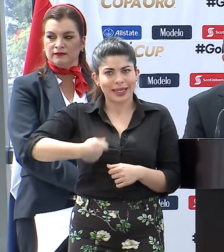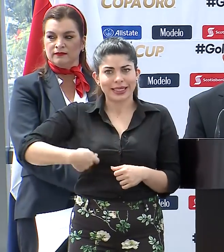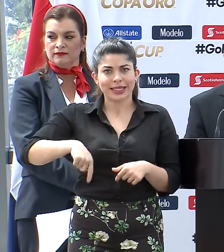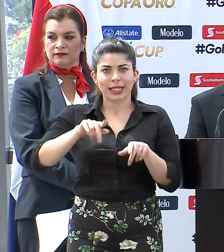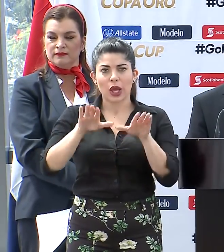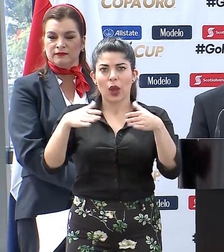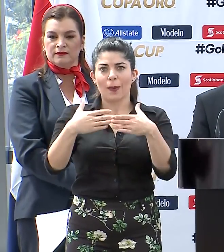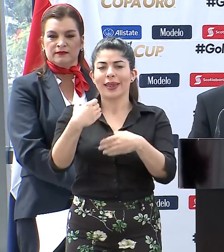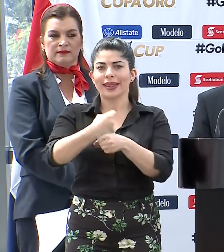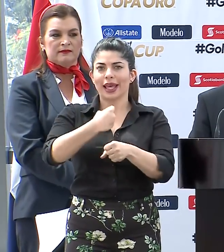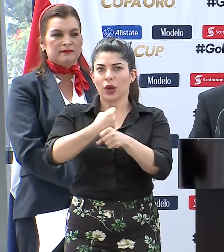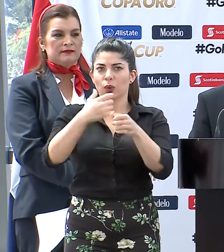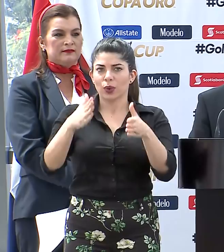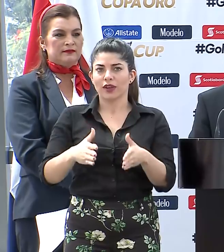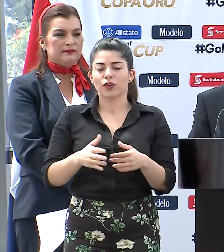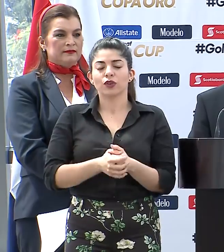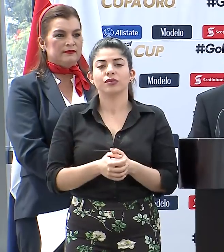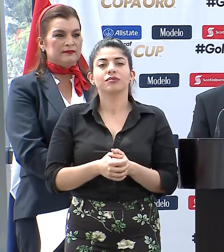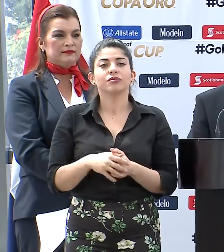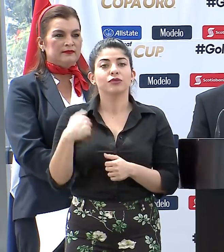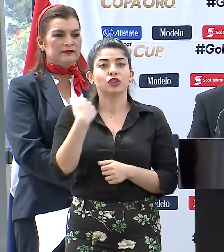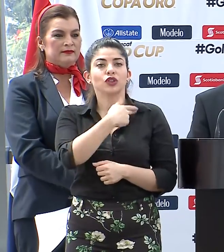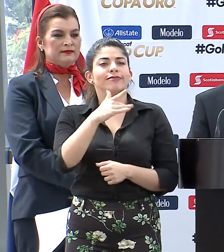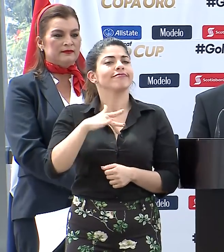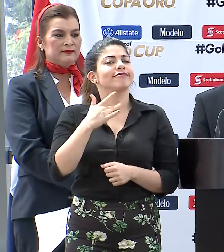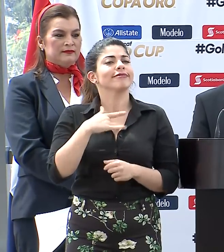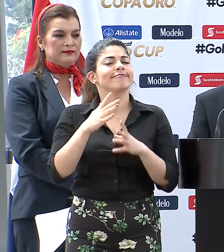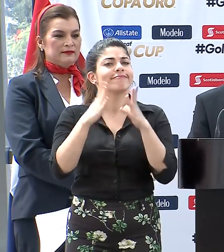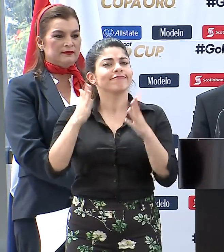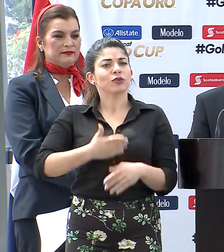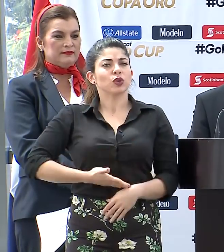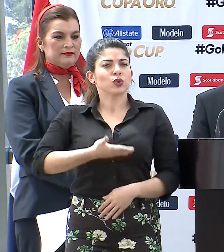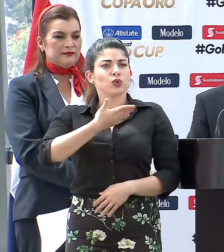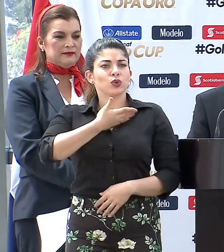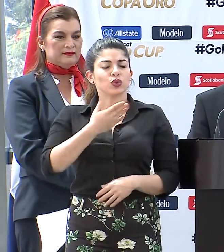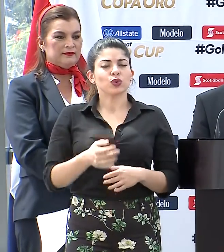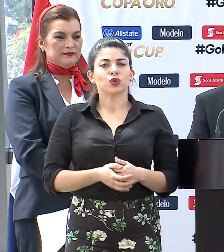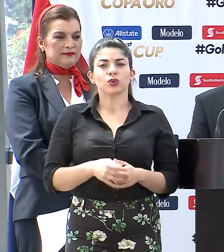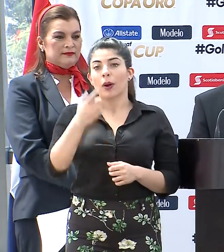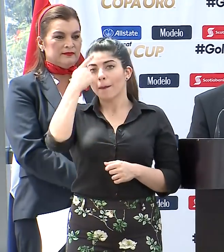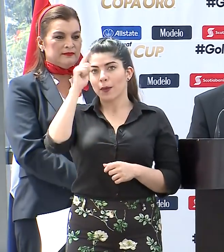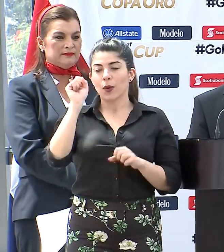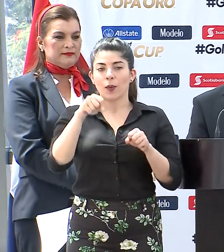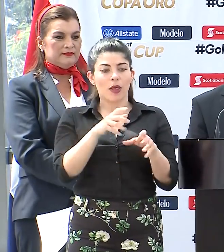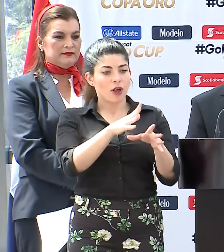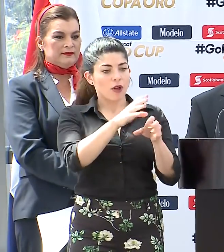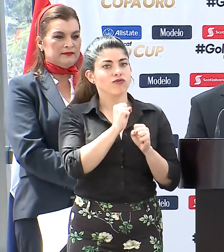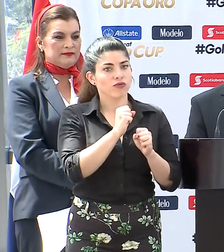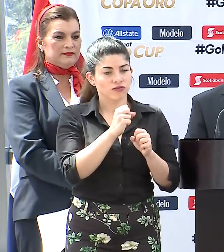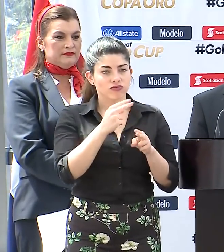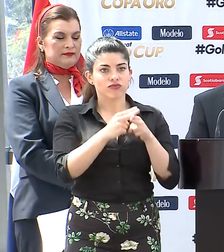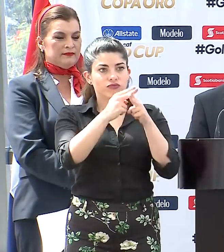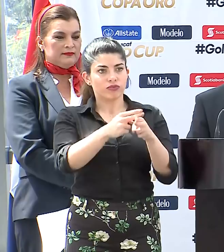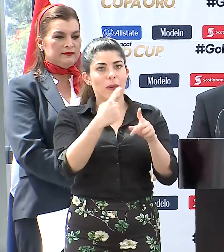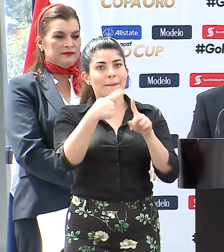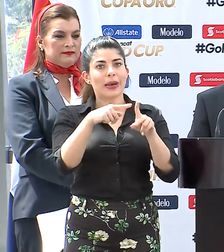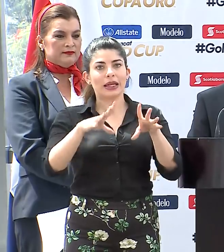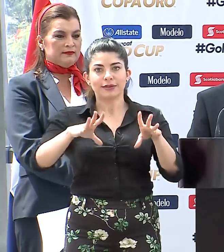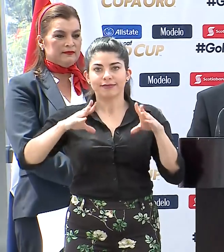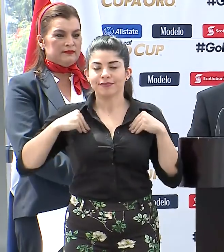comité ejecutivo, que nos sentimos sumamente orgullosos por haber obtenido la calificación y la